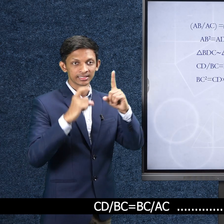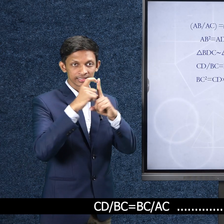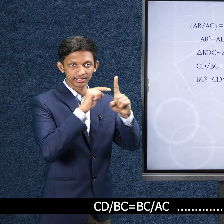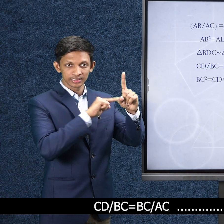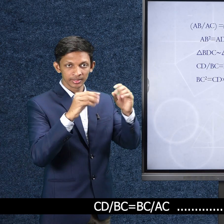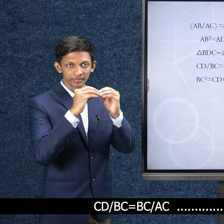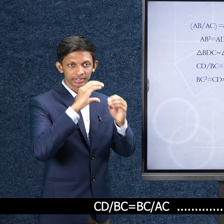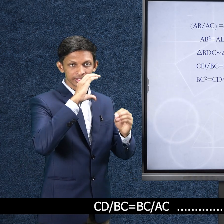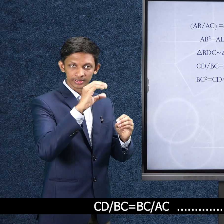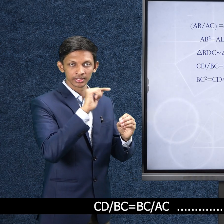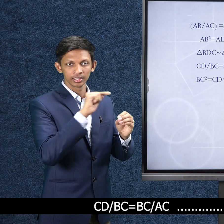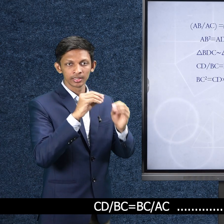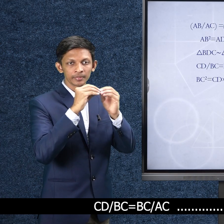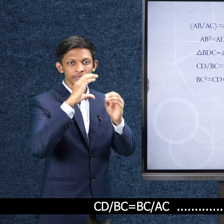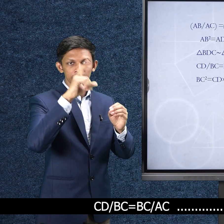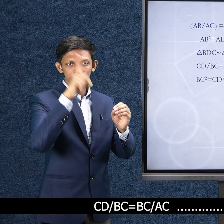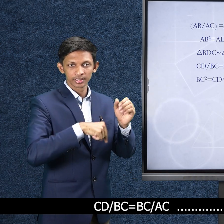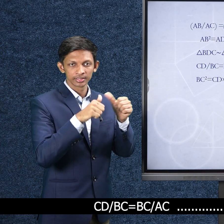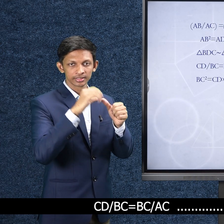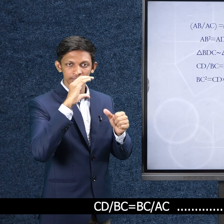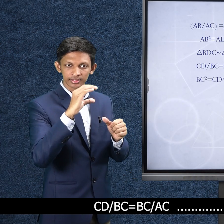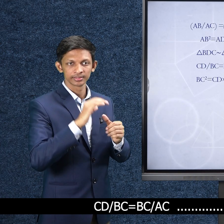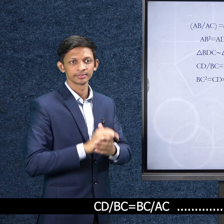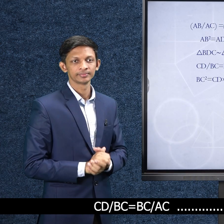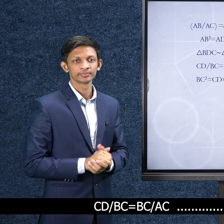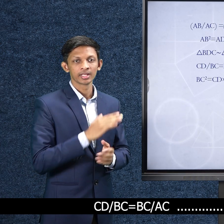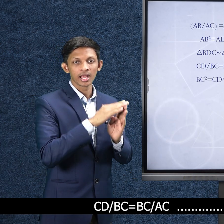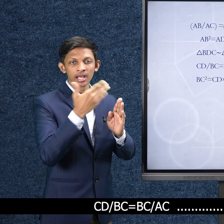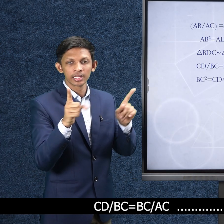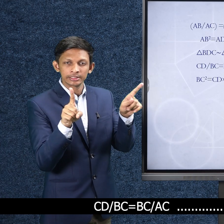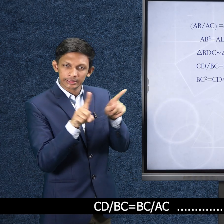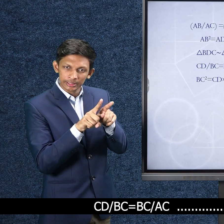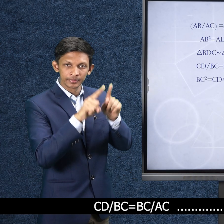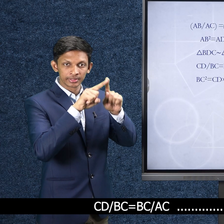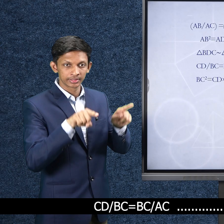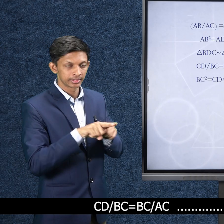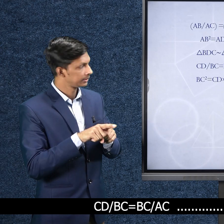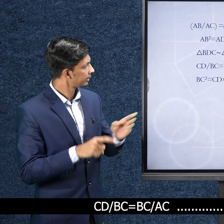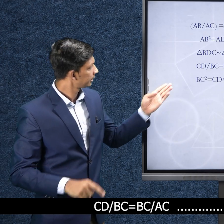CD by BC इक्वल्स टू BC by AC समान त्रिकोणाचा सुसंगत बाजू दुसरा.